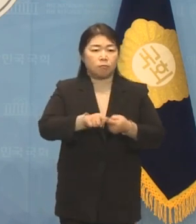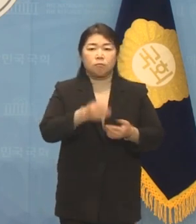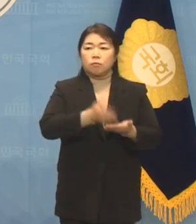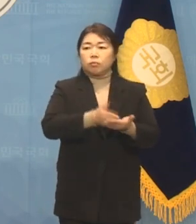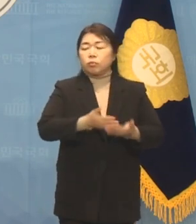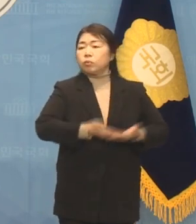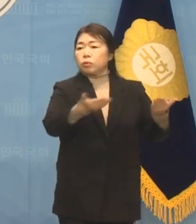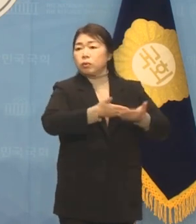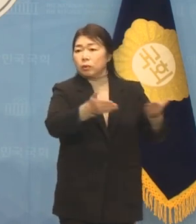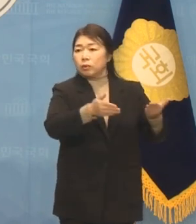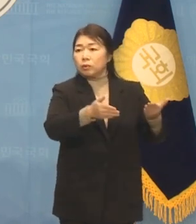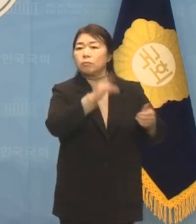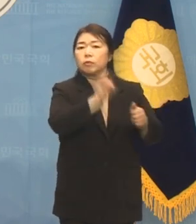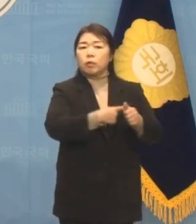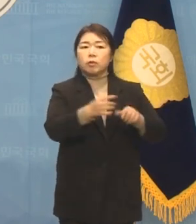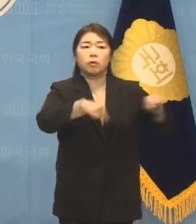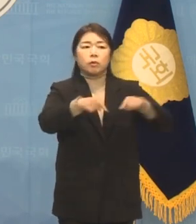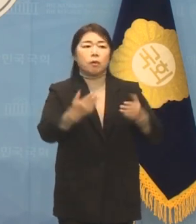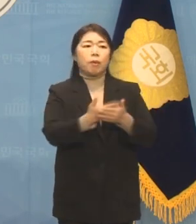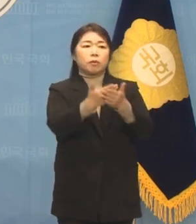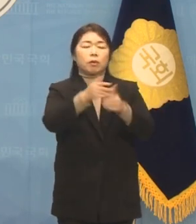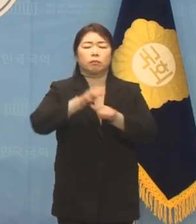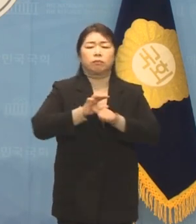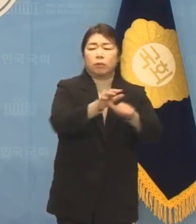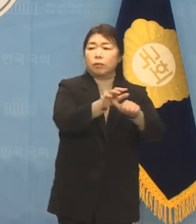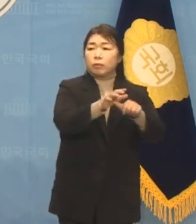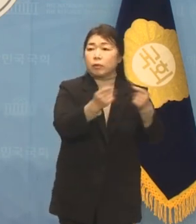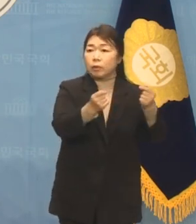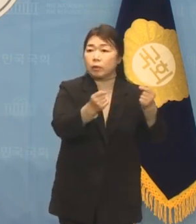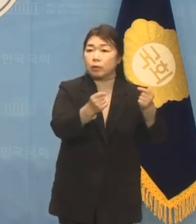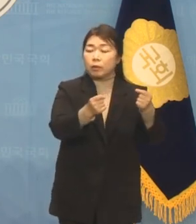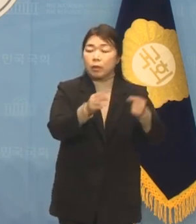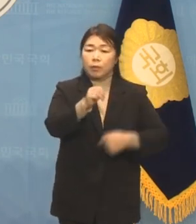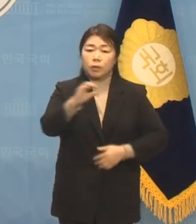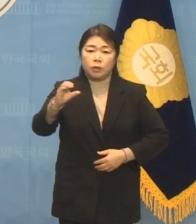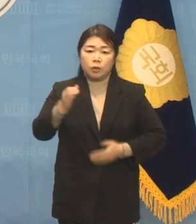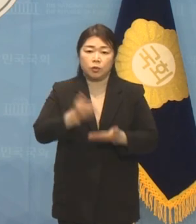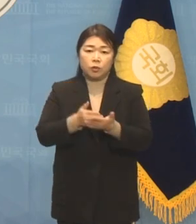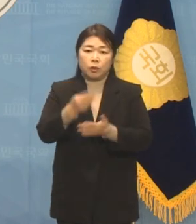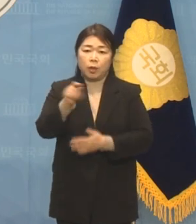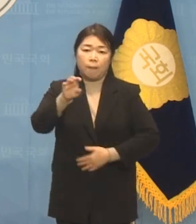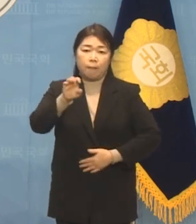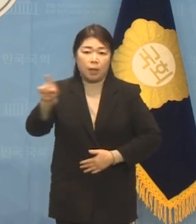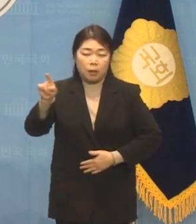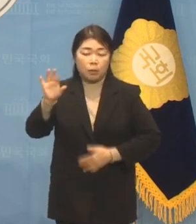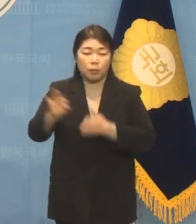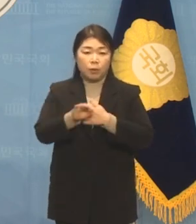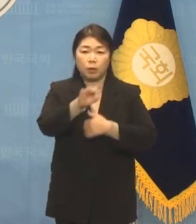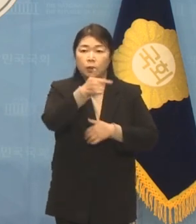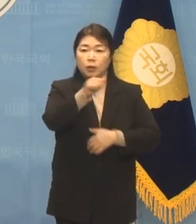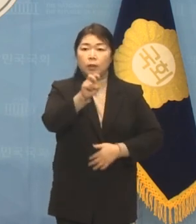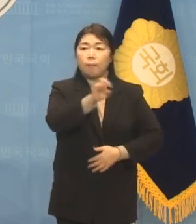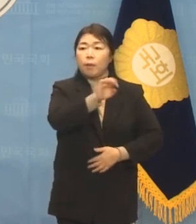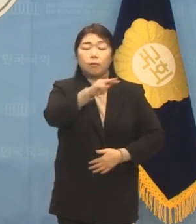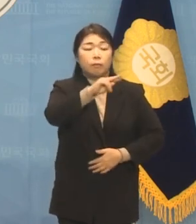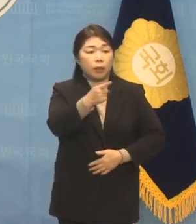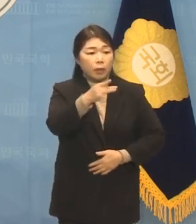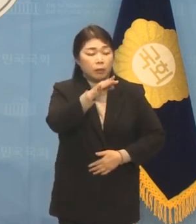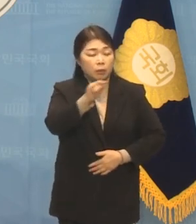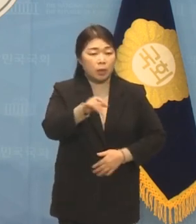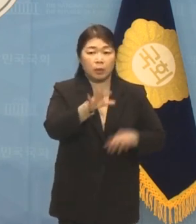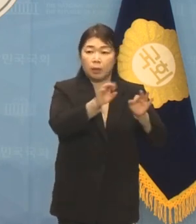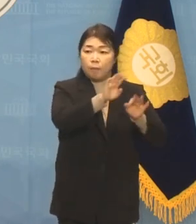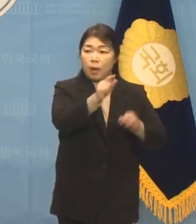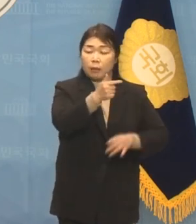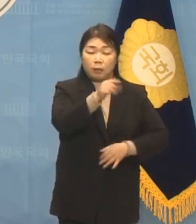정치 발전을 저해시키고 있습니다. MBC는 뉴스타파의 김만배 신앙인 녹취 파일을 인용 보도하며